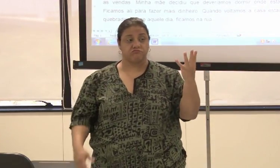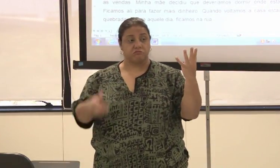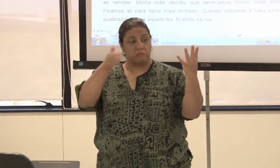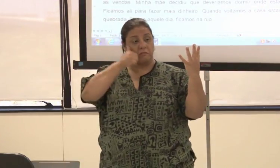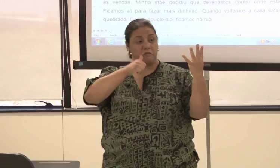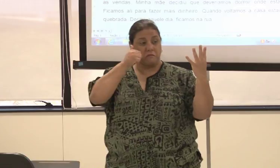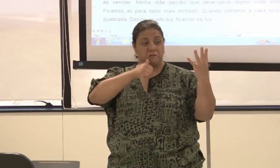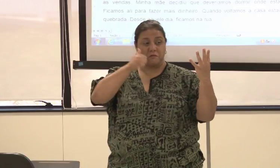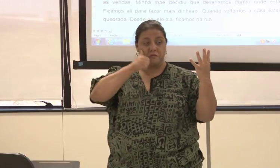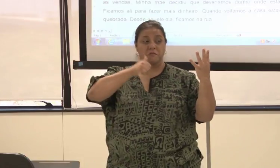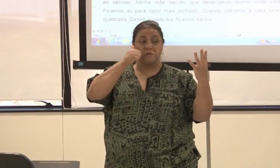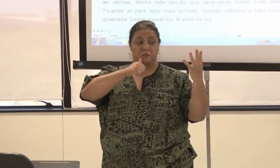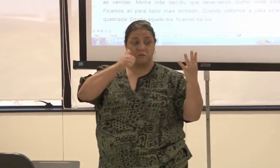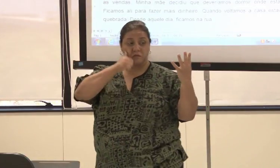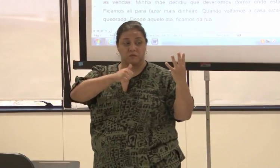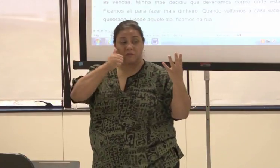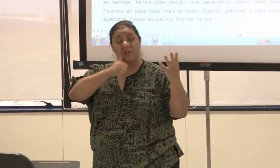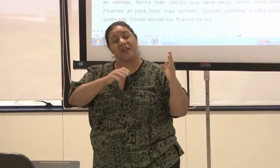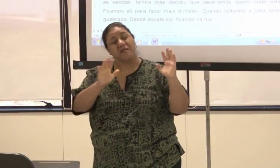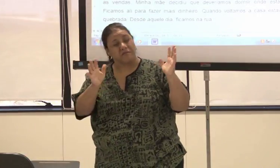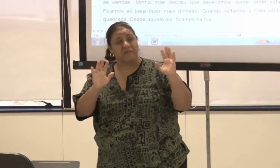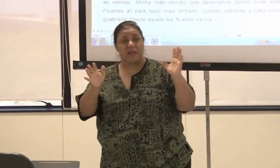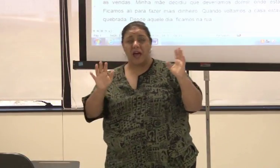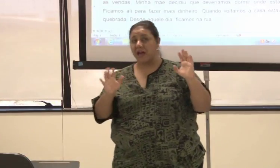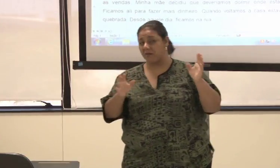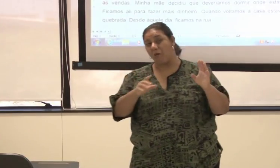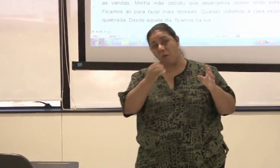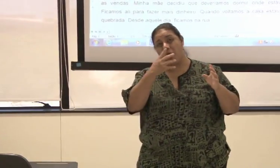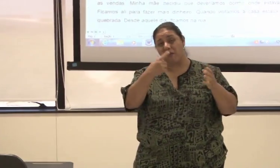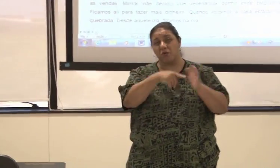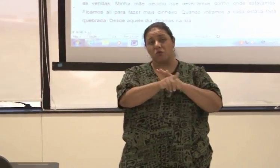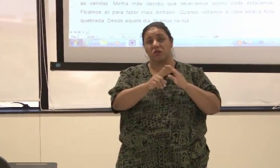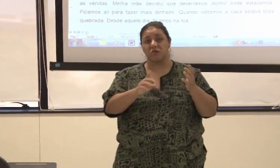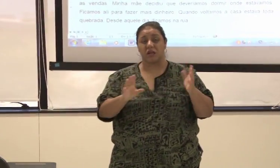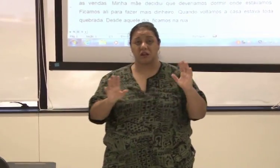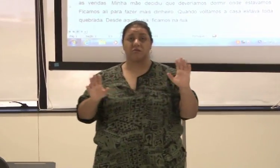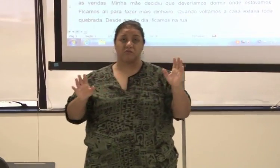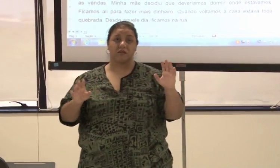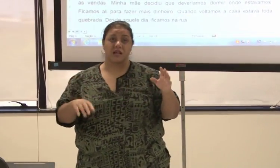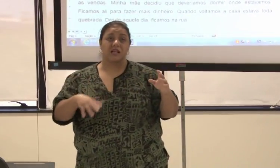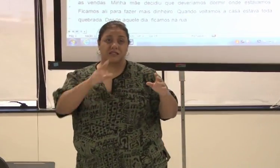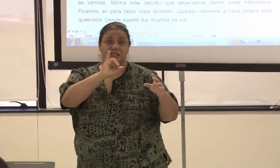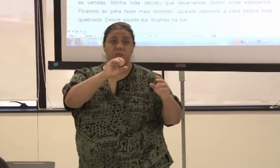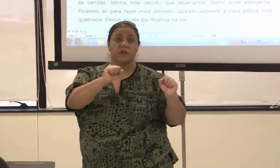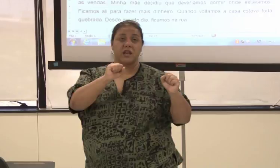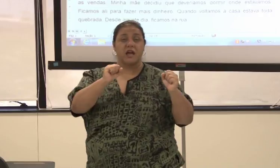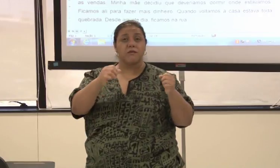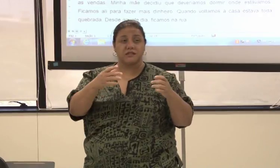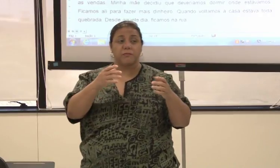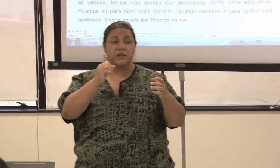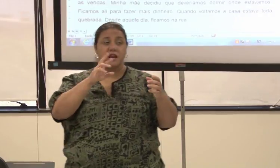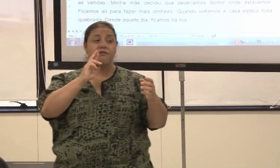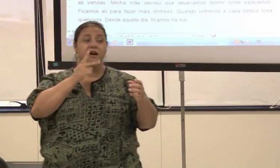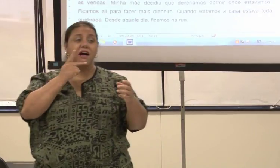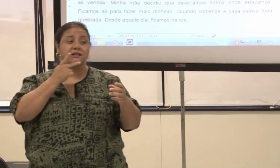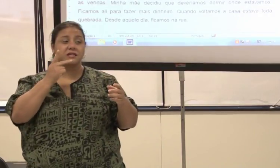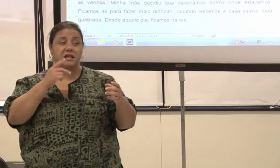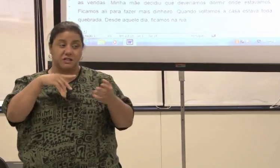Estavam com a mamãe, dá a entender que são meninos. É uma boa pergunta dele. Você poderia falar assim, se